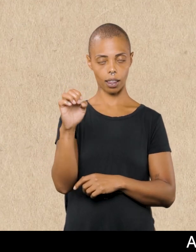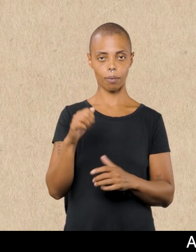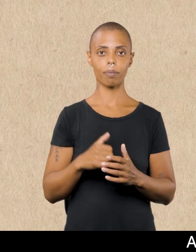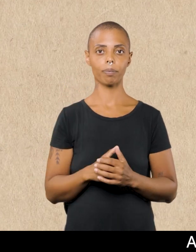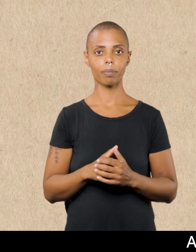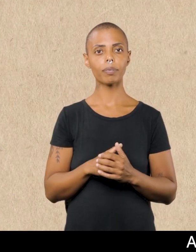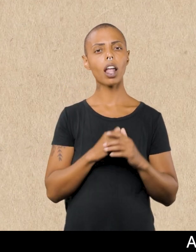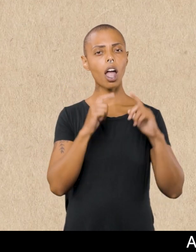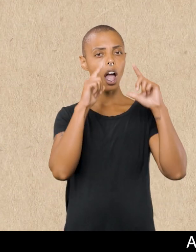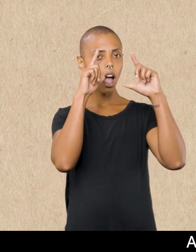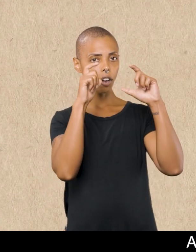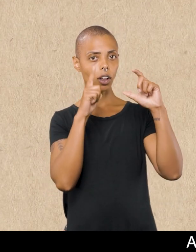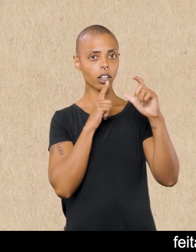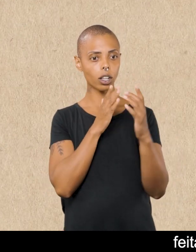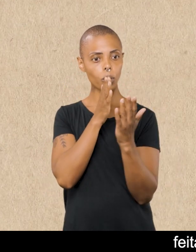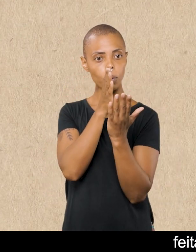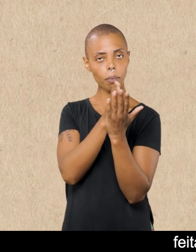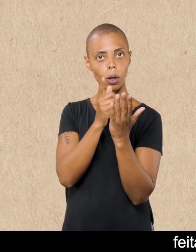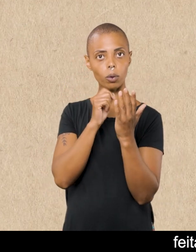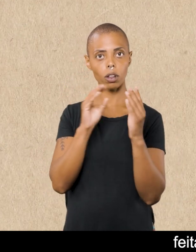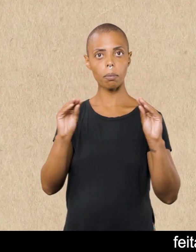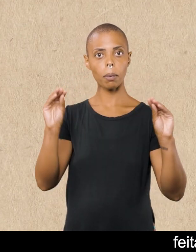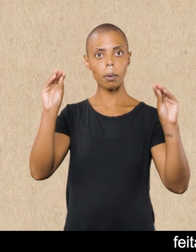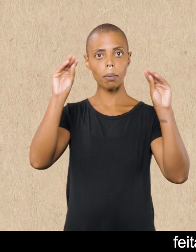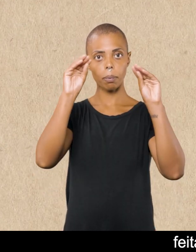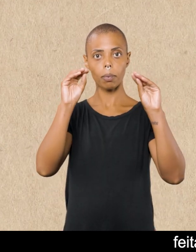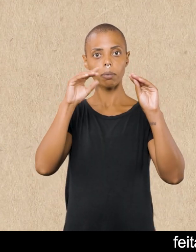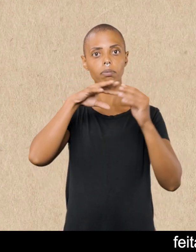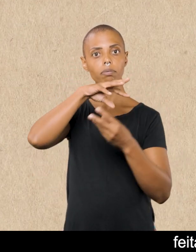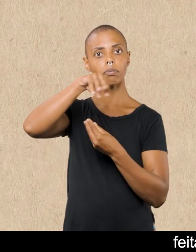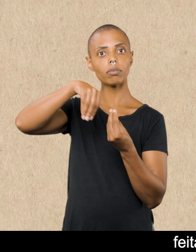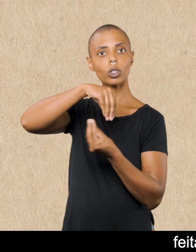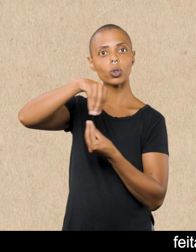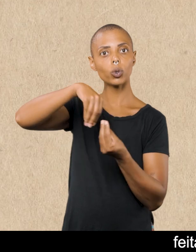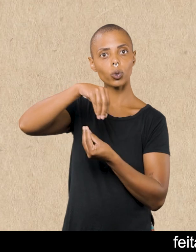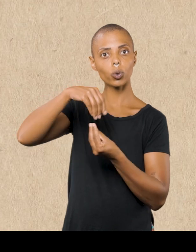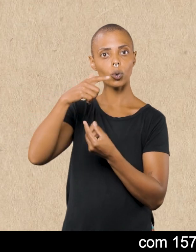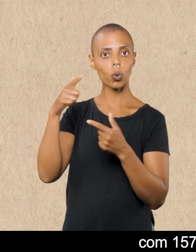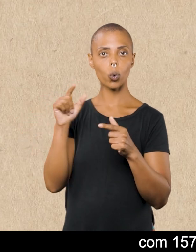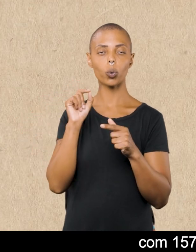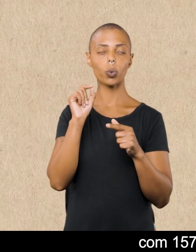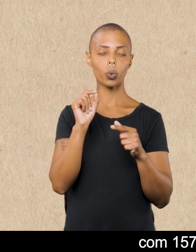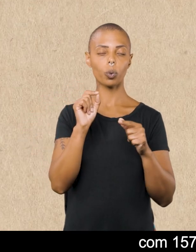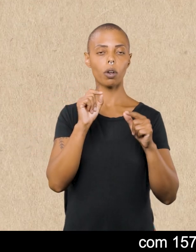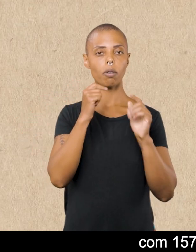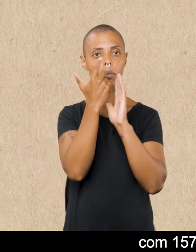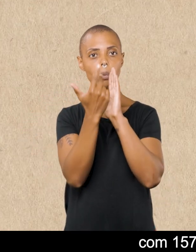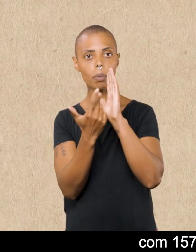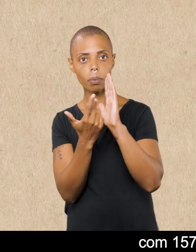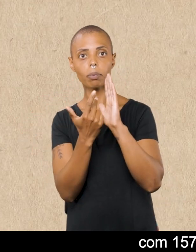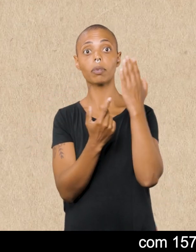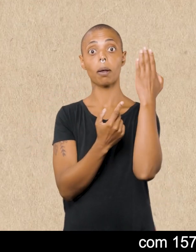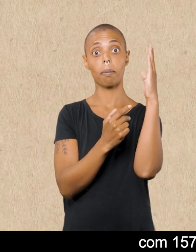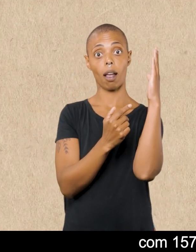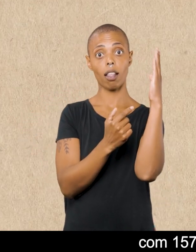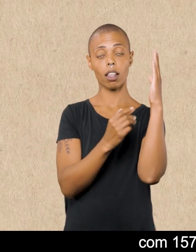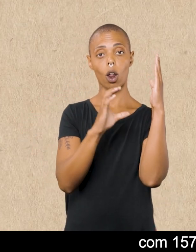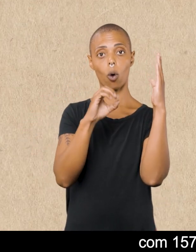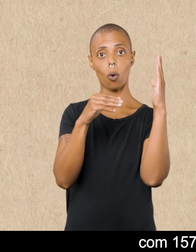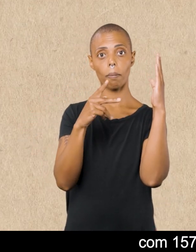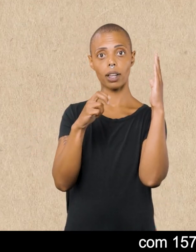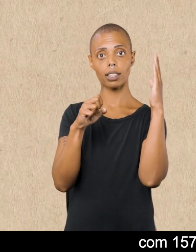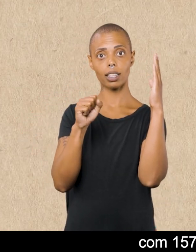fotógrafa Marianne Nicholson. A fotografia está ao centro de uma composição feita em mídia mista sobre